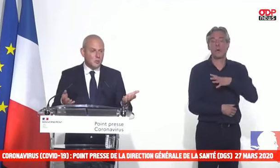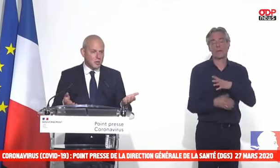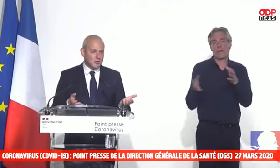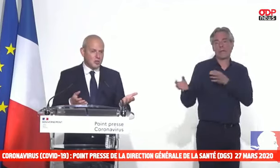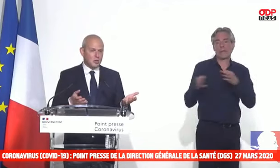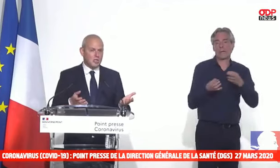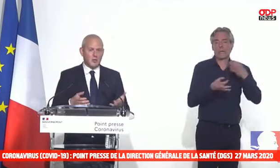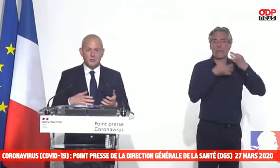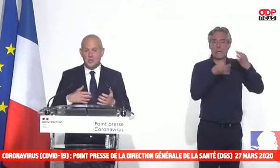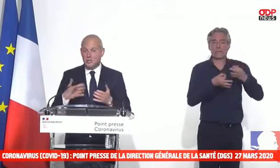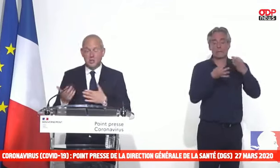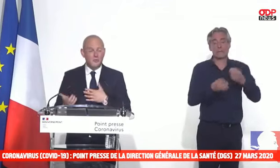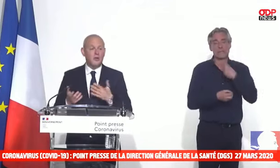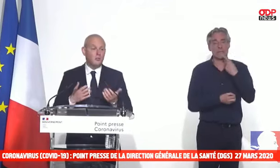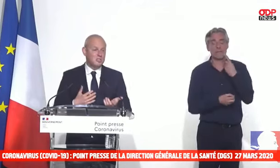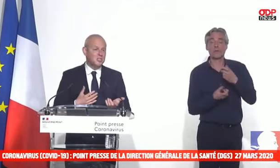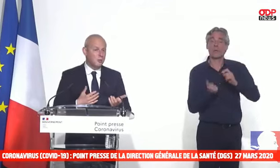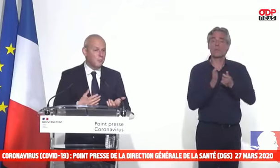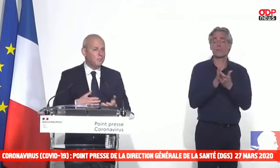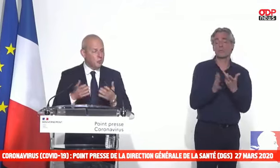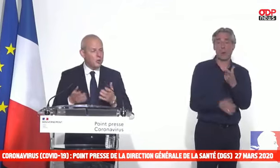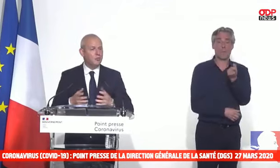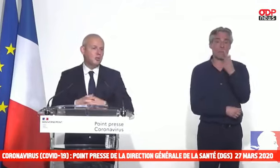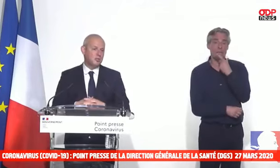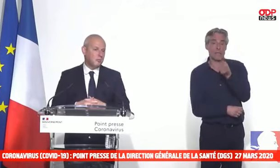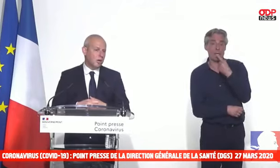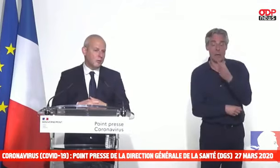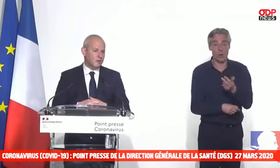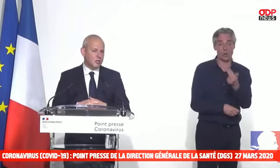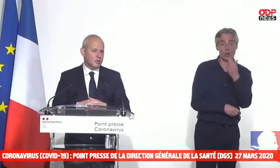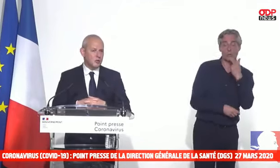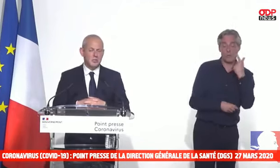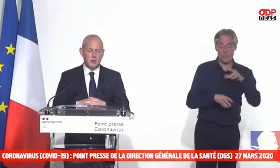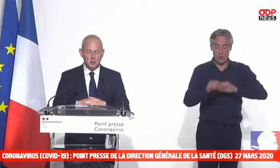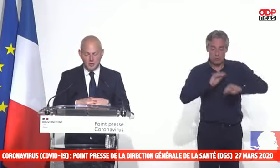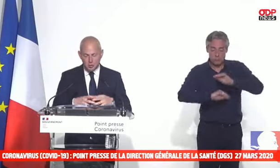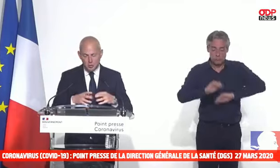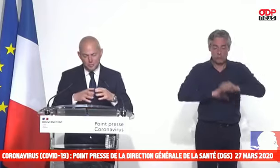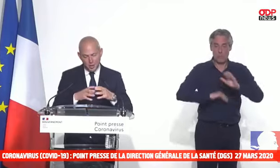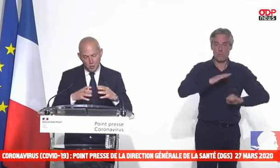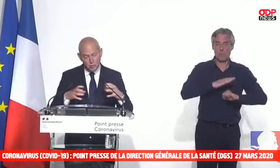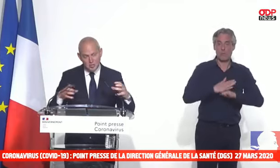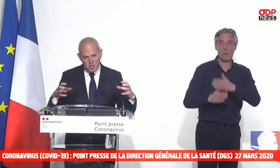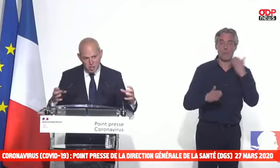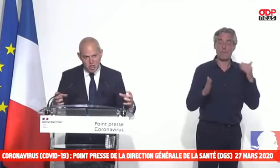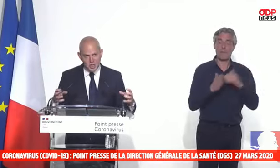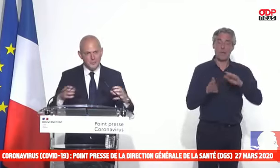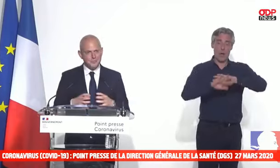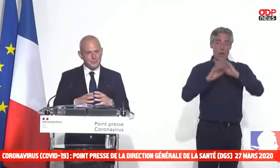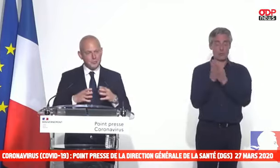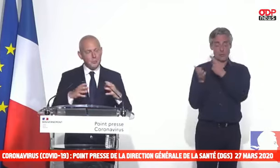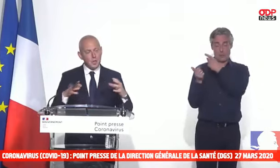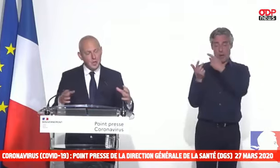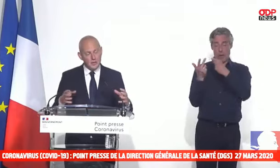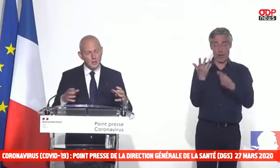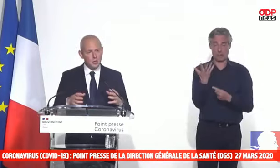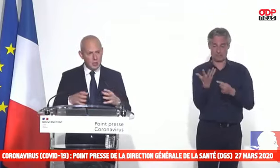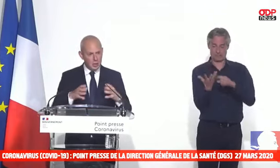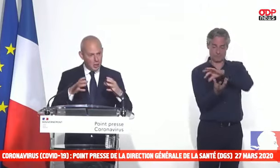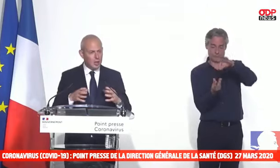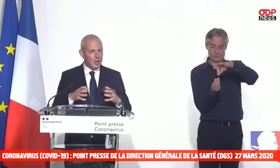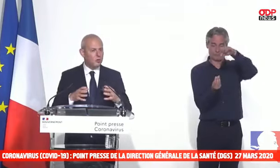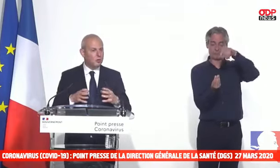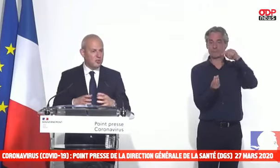classique de prise en charge en réanimation, c'est-à-dire des différents médicaments qui vont être utiles pour la prise en charge optimale du patient. Et toute cette chaîne est